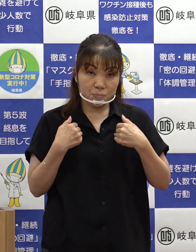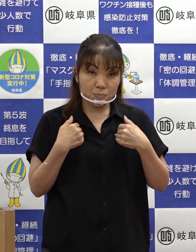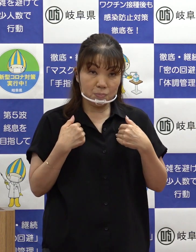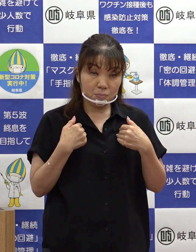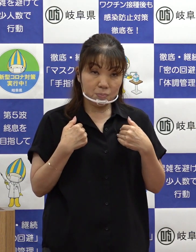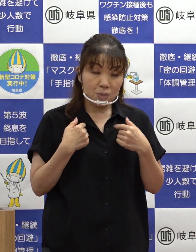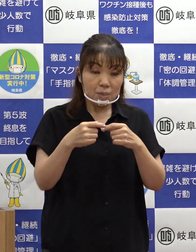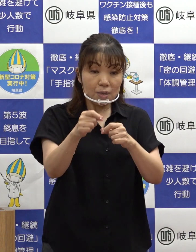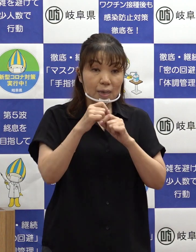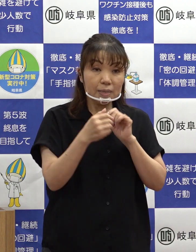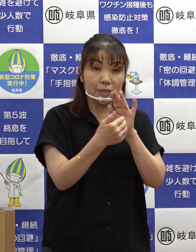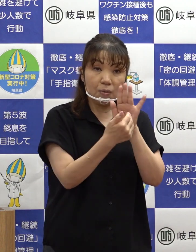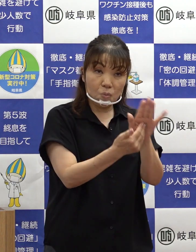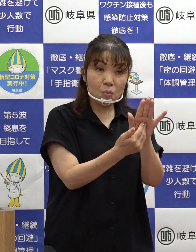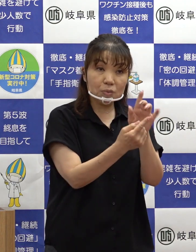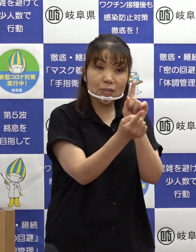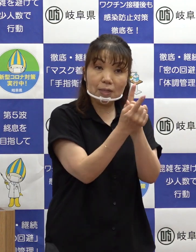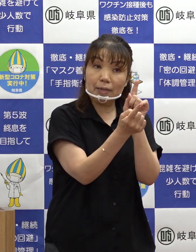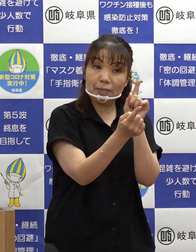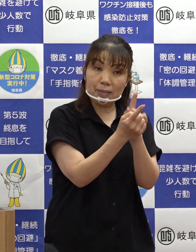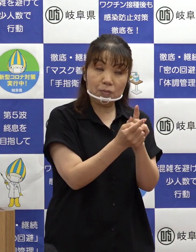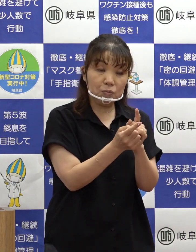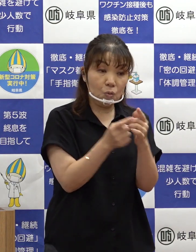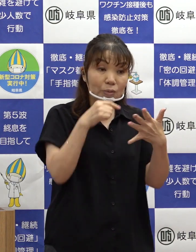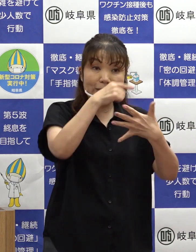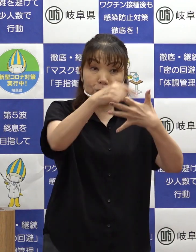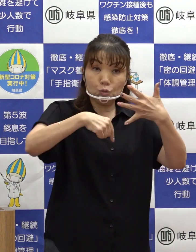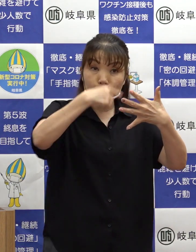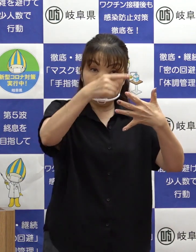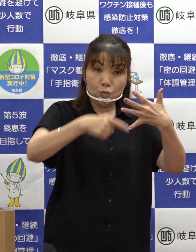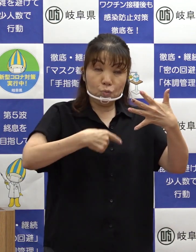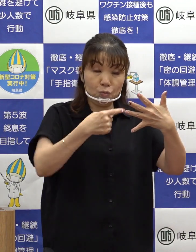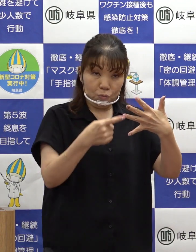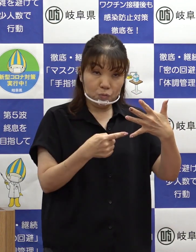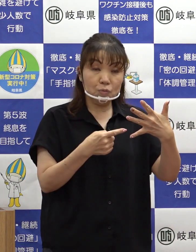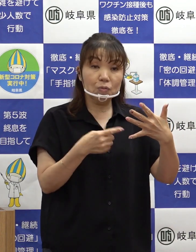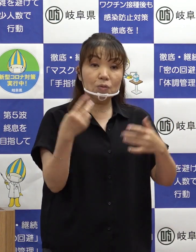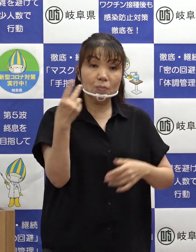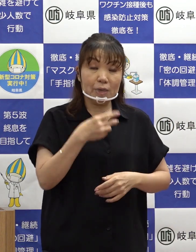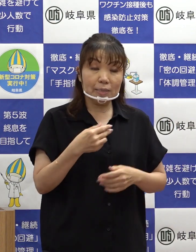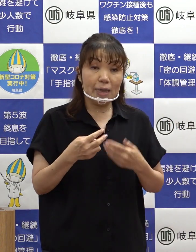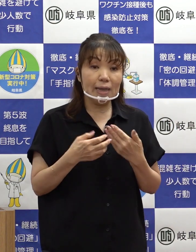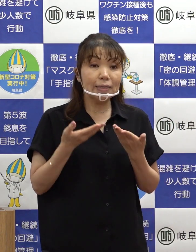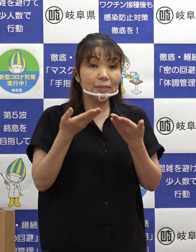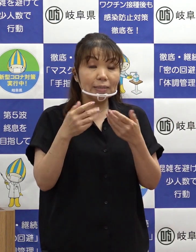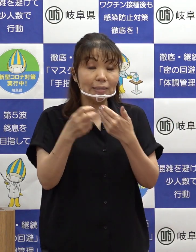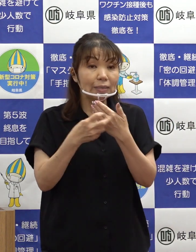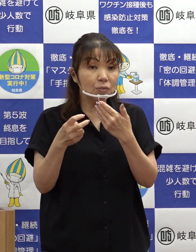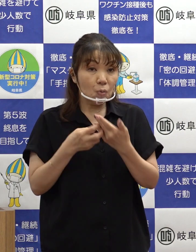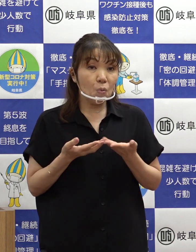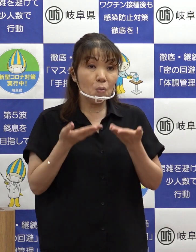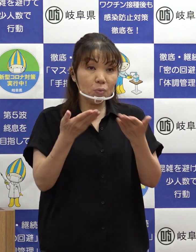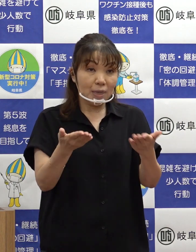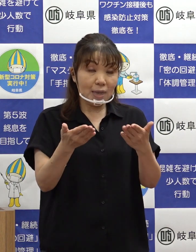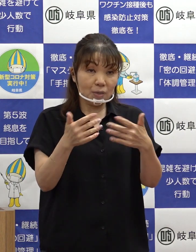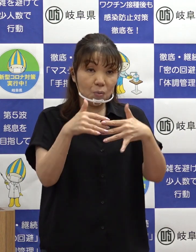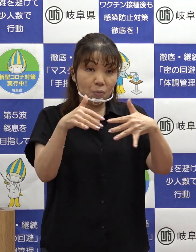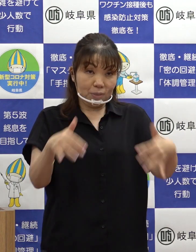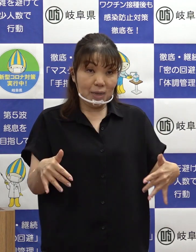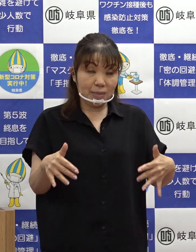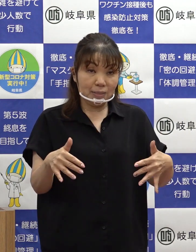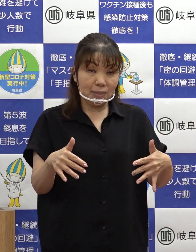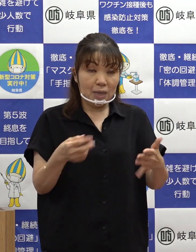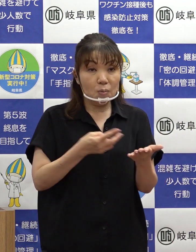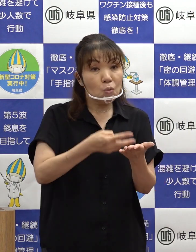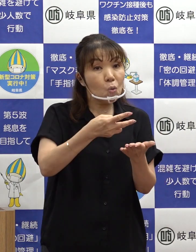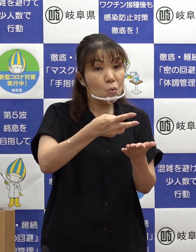上が感染防止対策の、5つの柱であります。それから医療提供体制では、病床、宿泊療養施設の拡